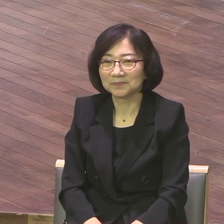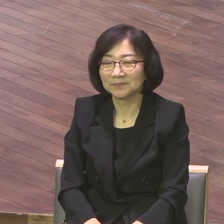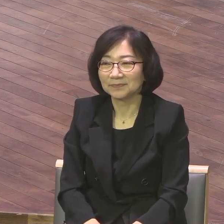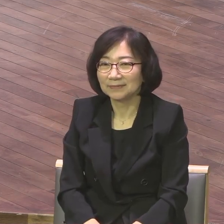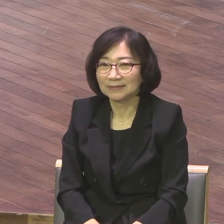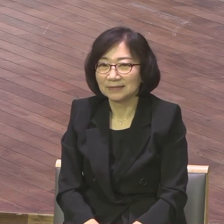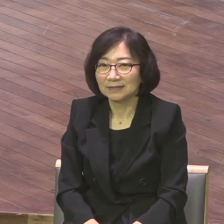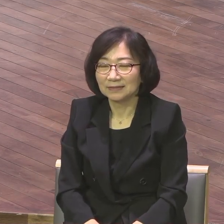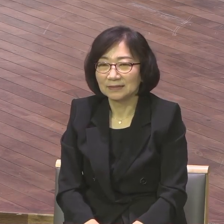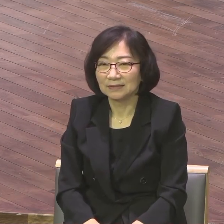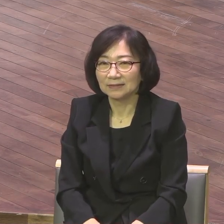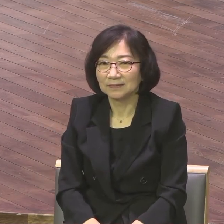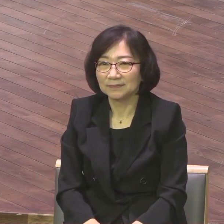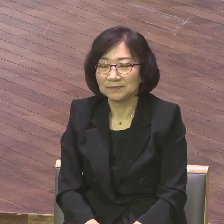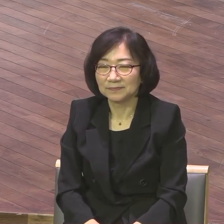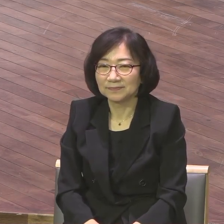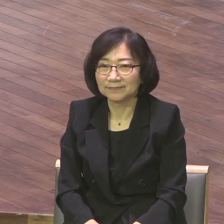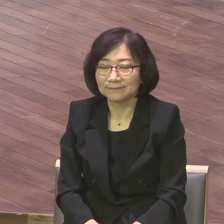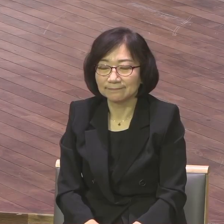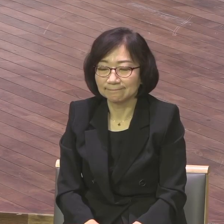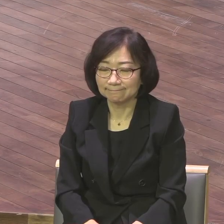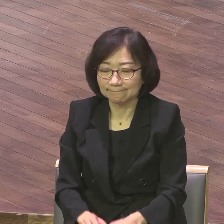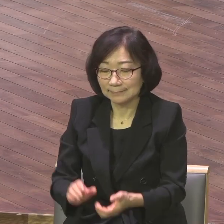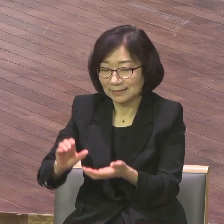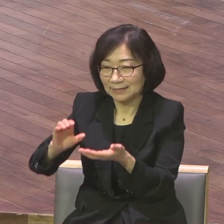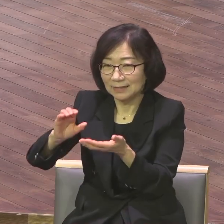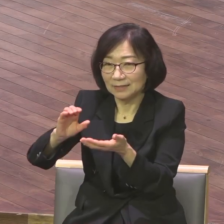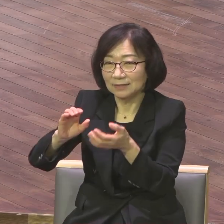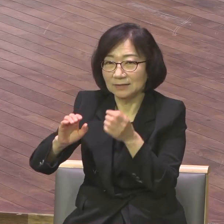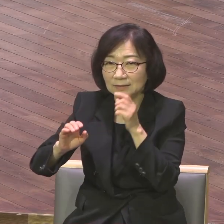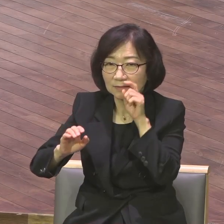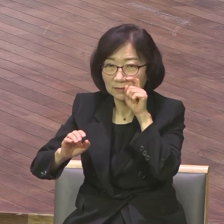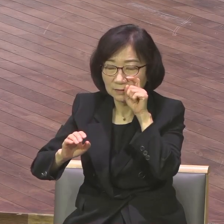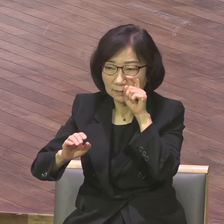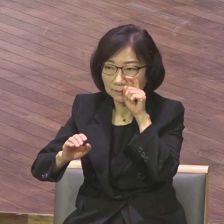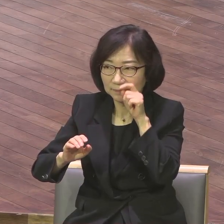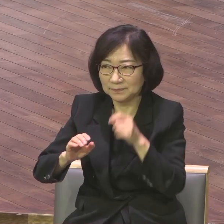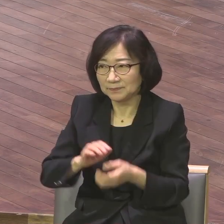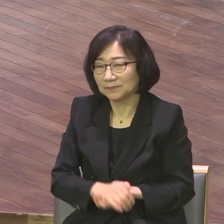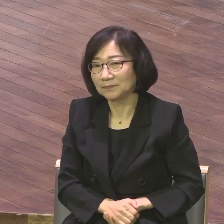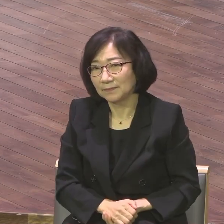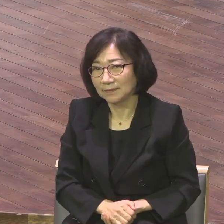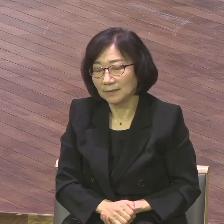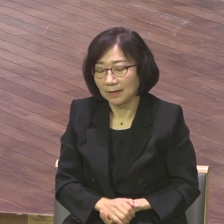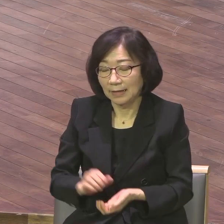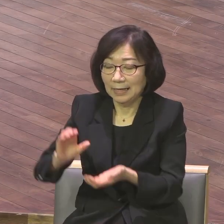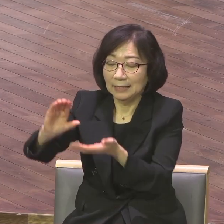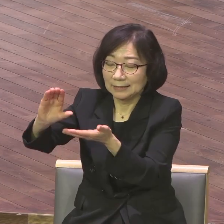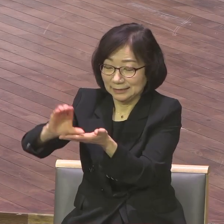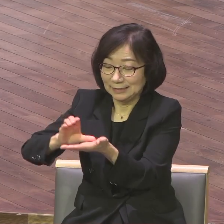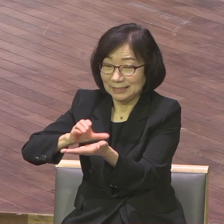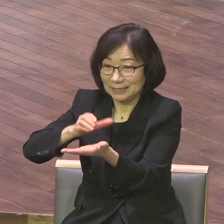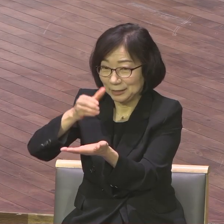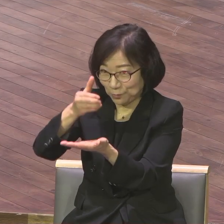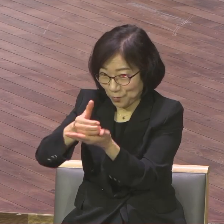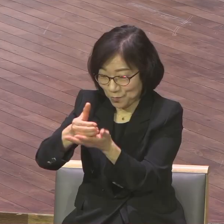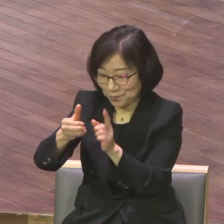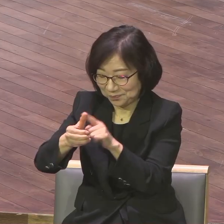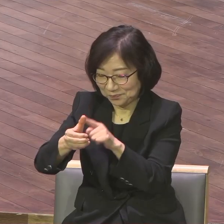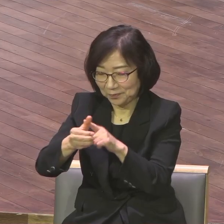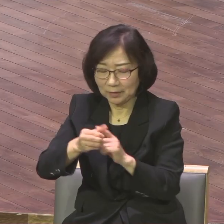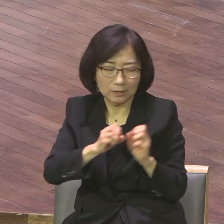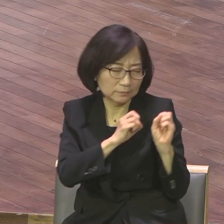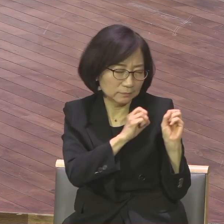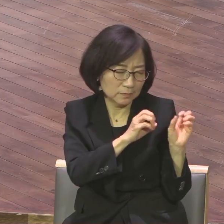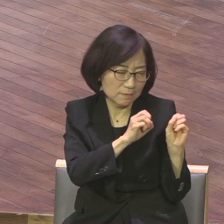그리스도를 선포하는 일은 사람이 부르심을 받고 있는 부름 중에서